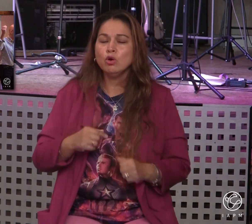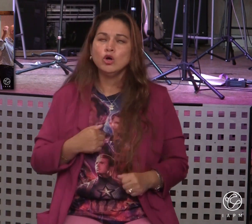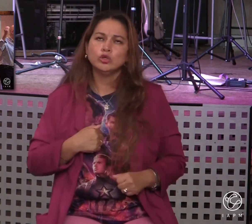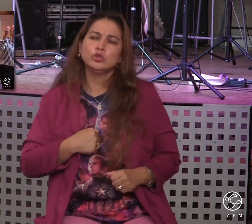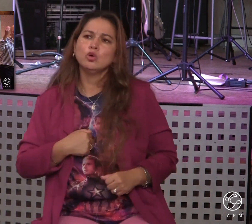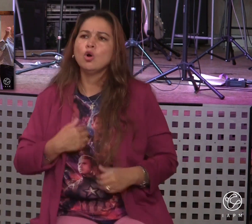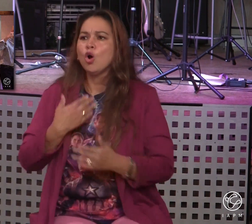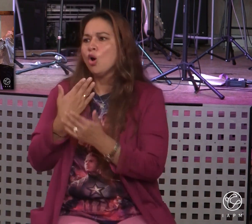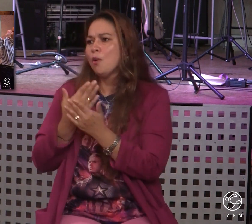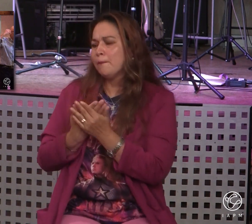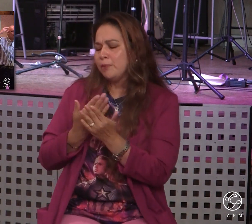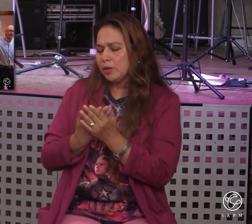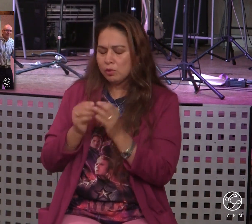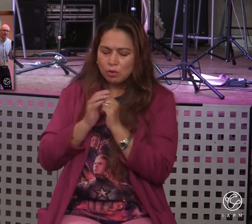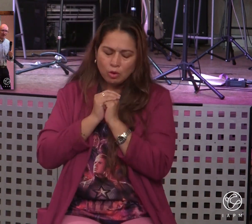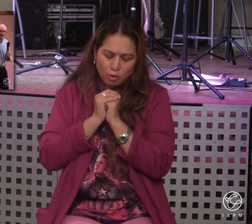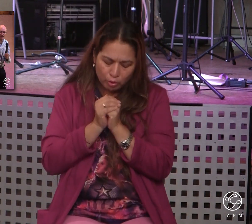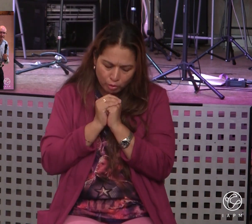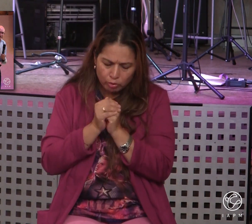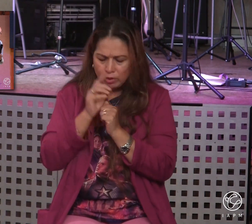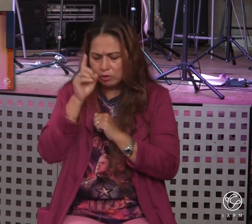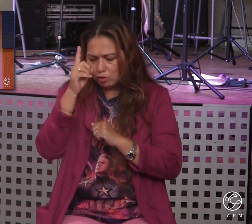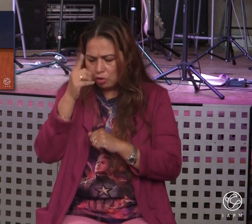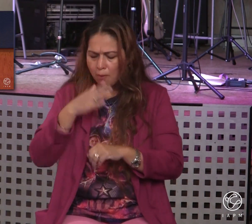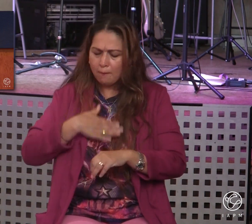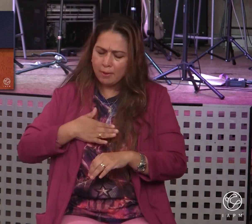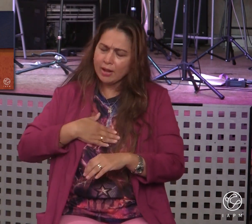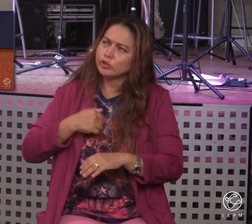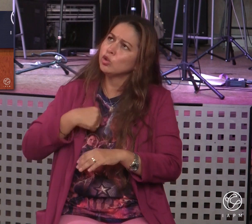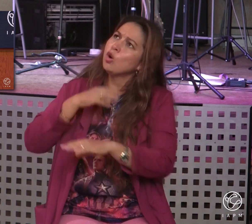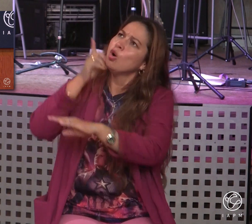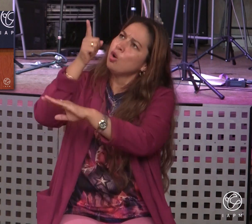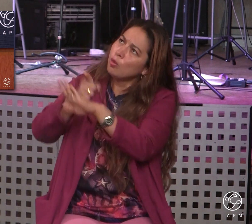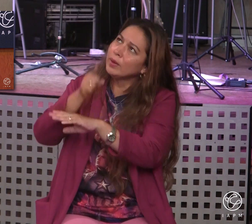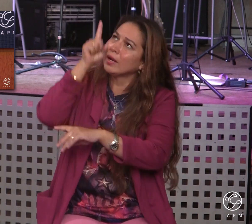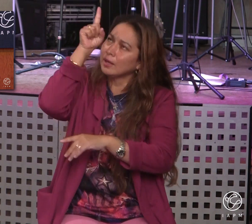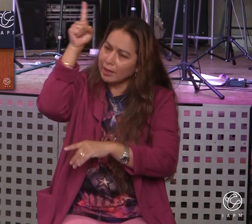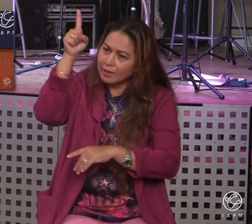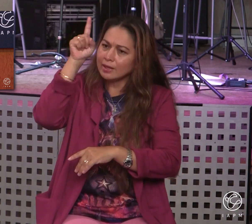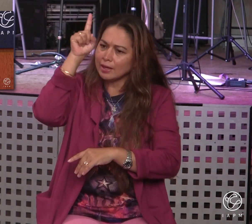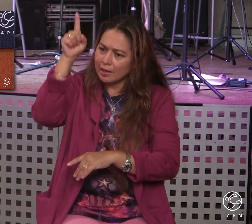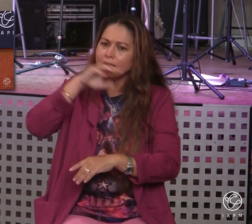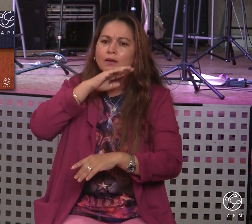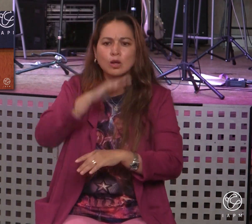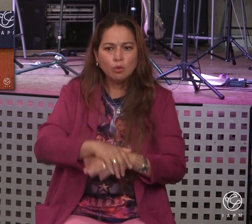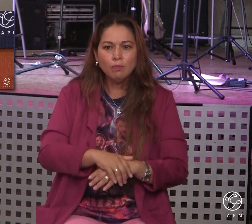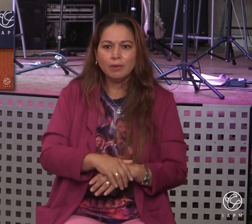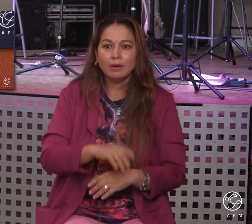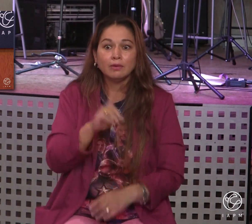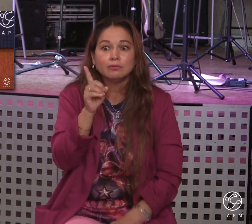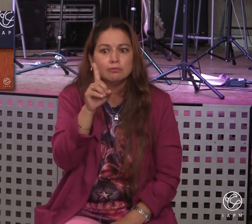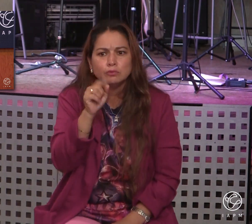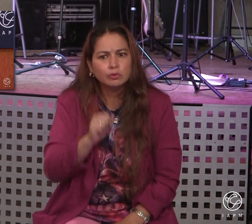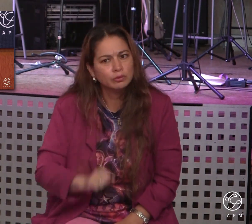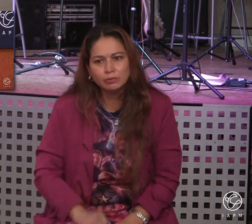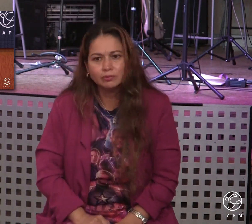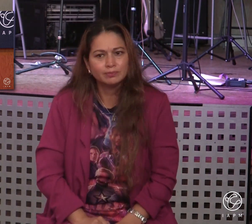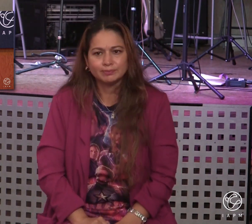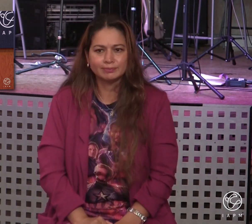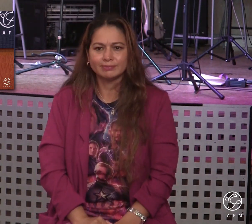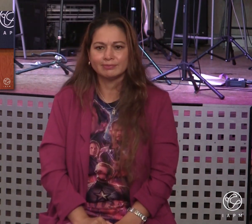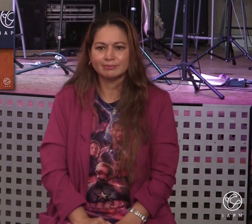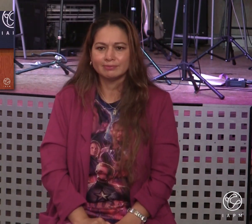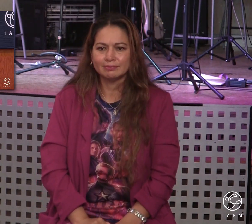algo que Él no ha pensado en hacer. No funciona así. Eso es la religión la que nos ha metido esa idea, que